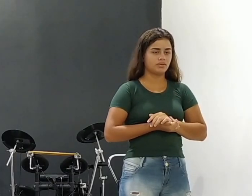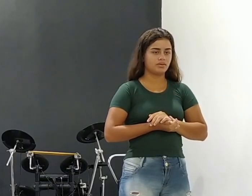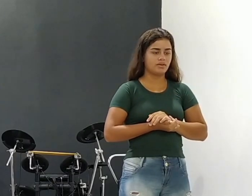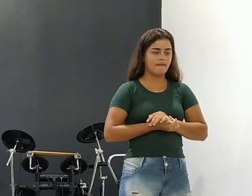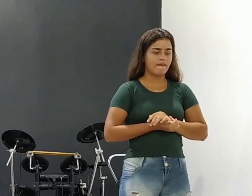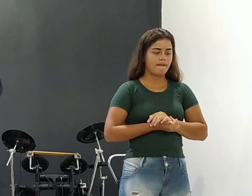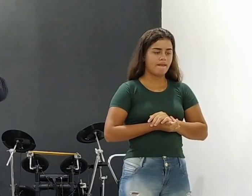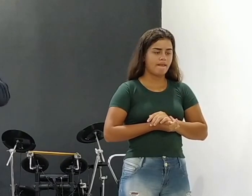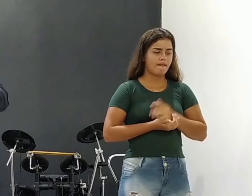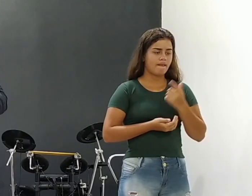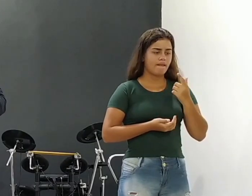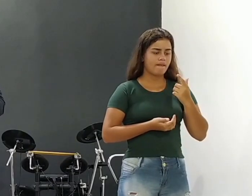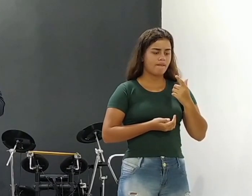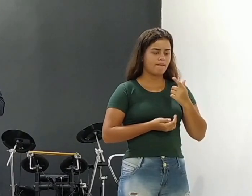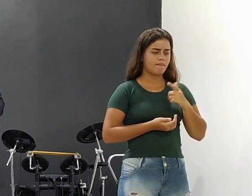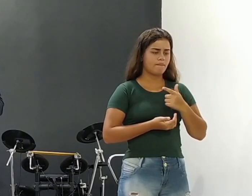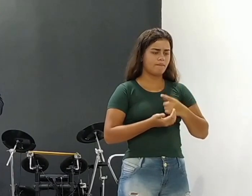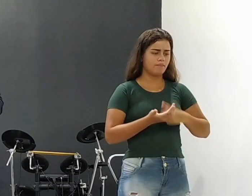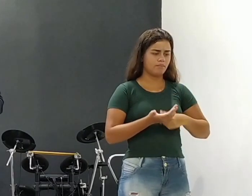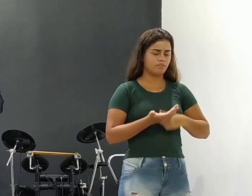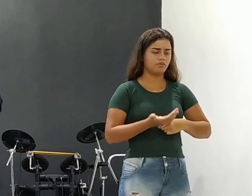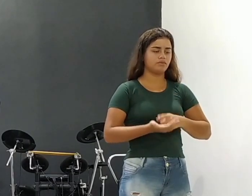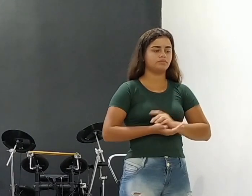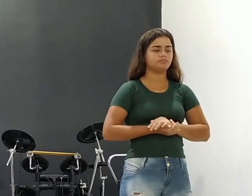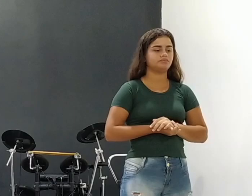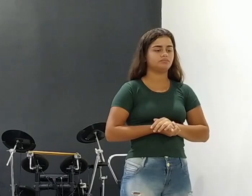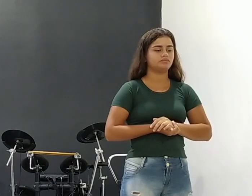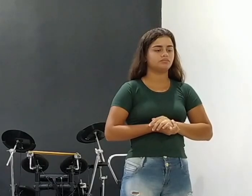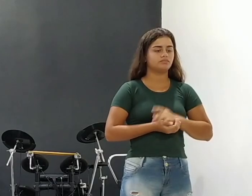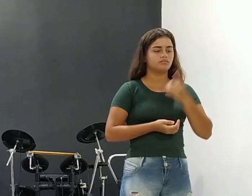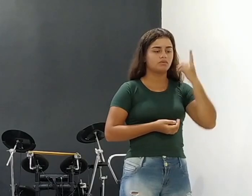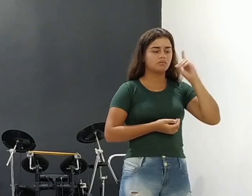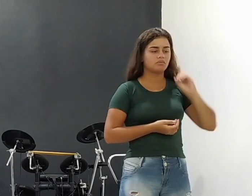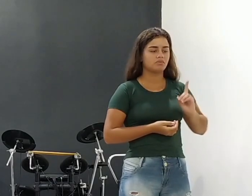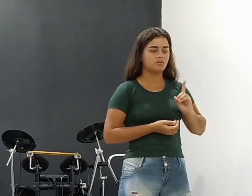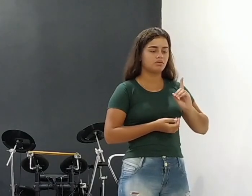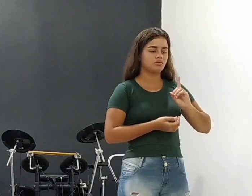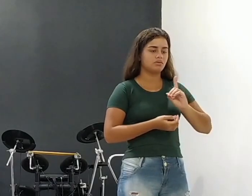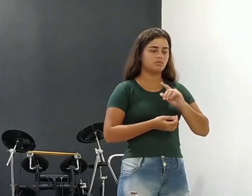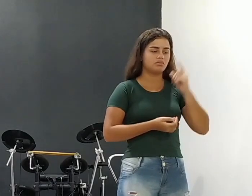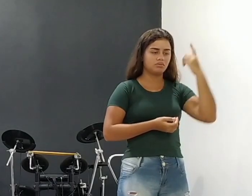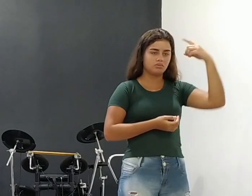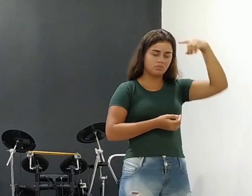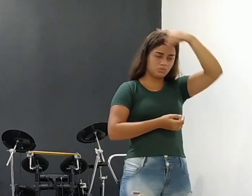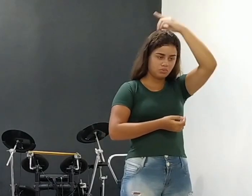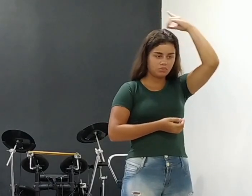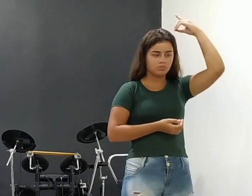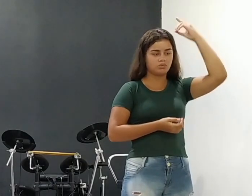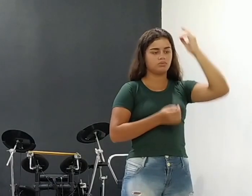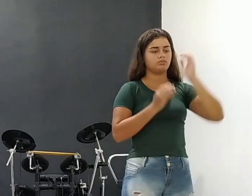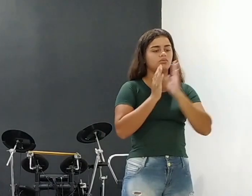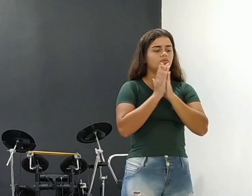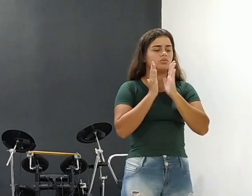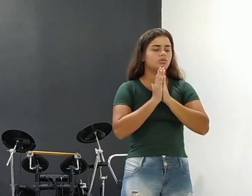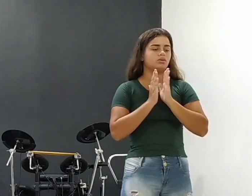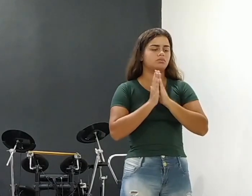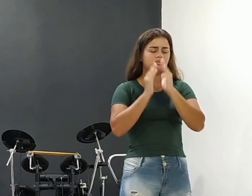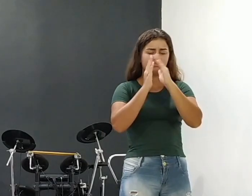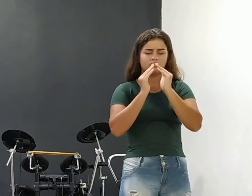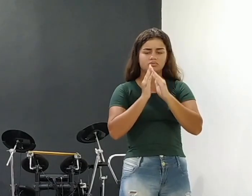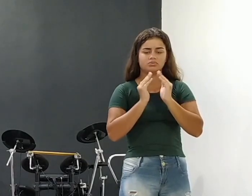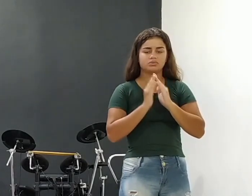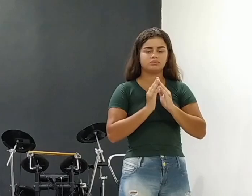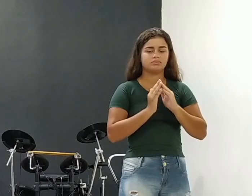que o lugar que está é santo. O meu povo ora a mim, às vezes me busca, mas me busca